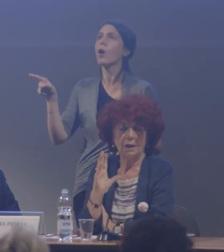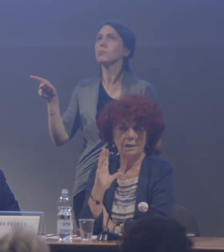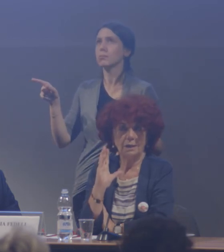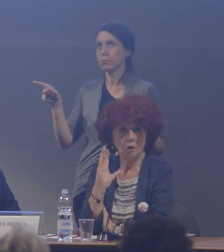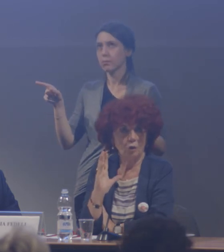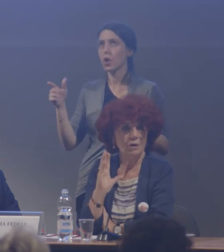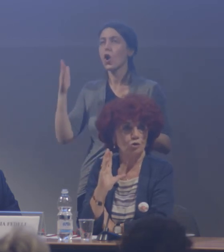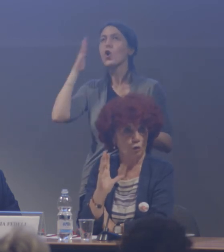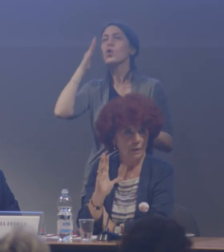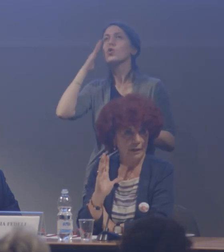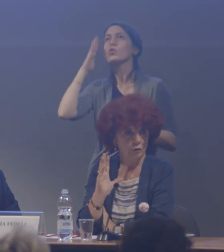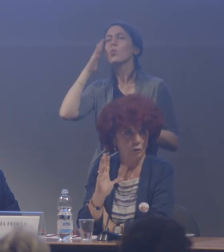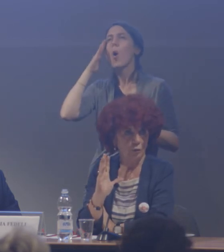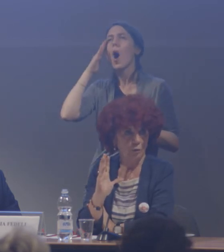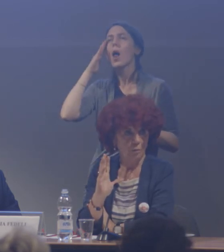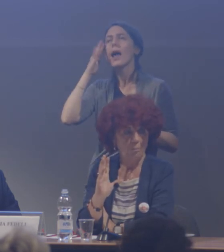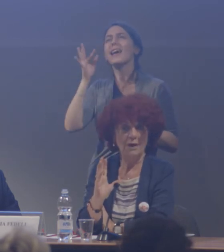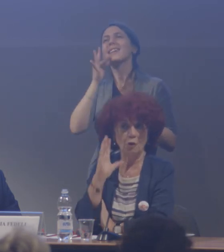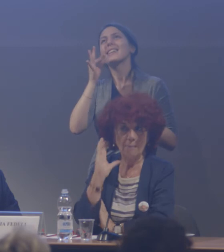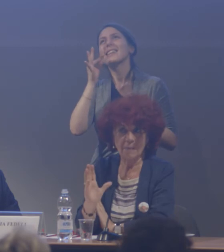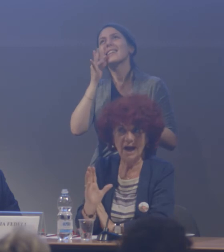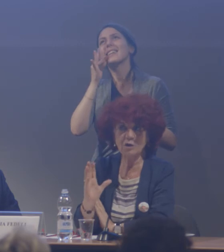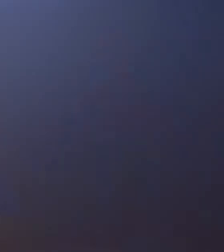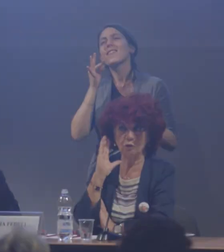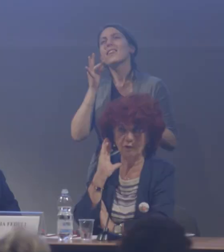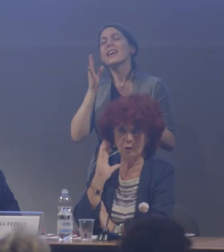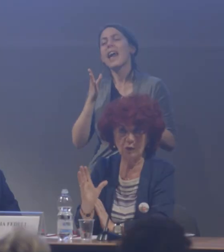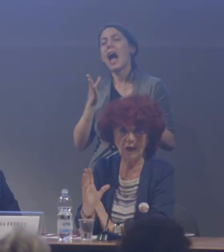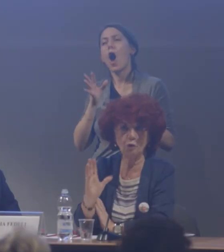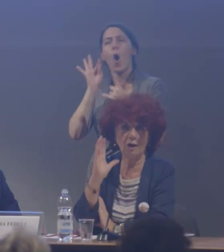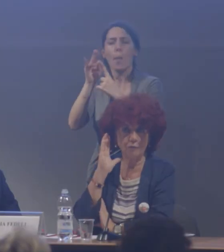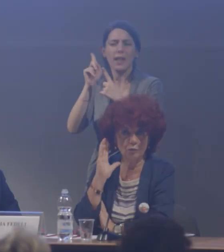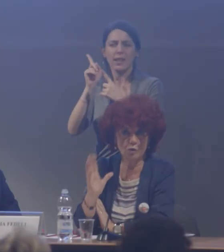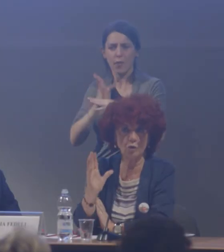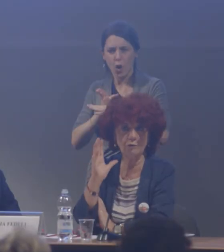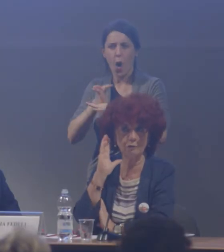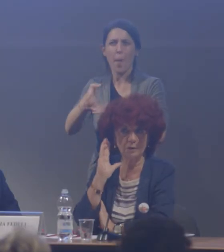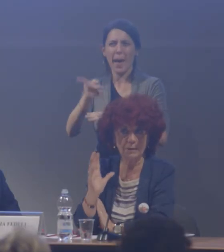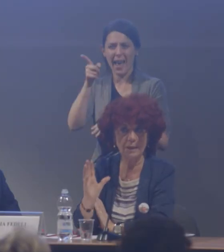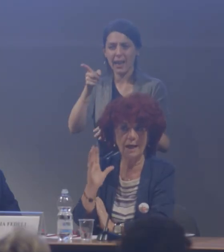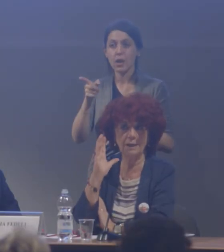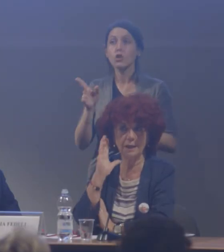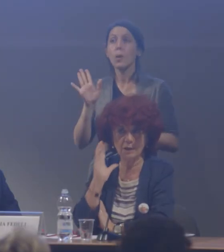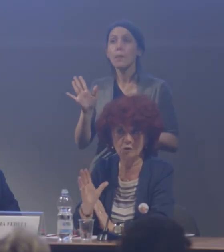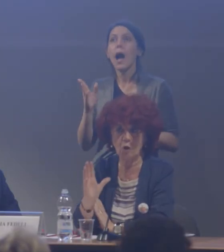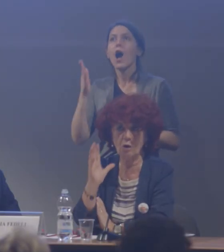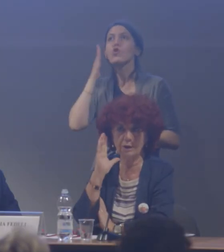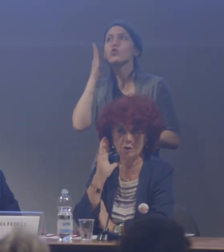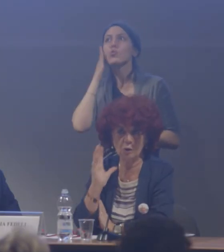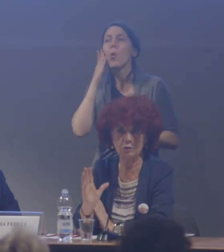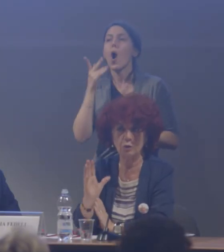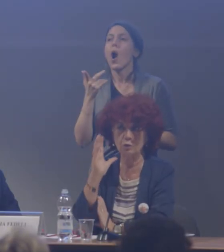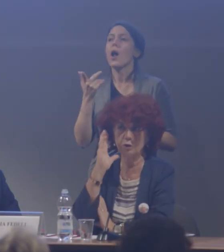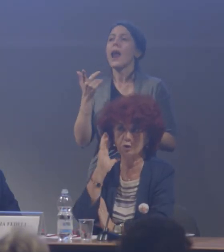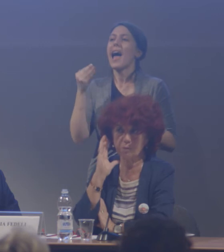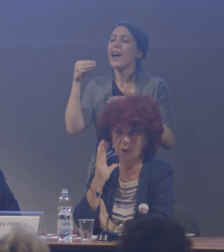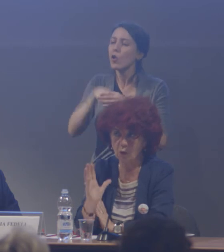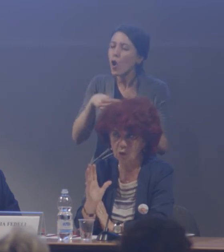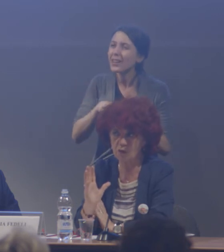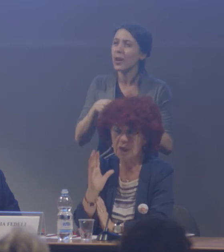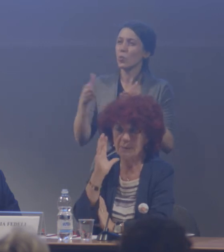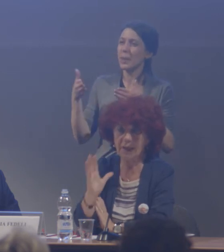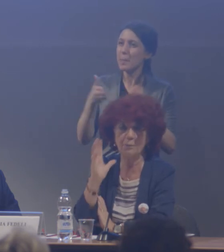scuola come strumento, ma non ha mai sottovalutato la funzione fondamentale della scuola, dei suoi contenuti, dei